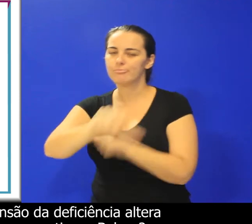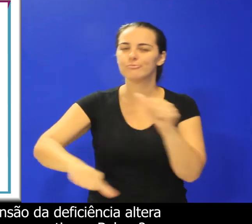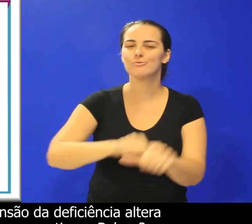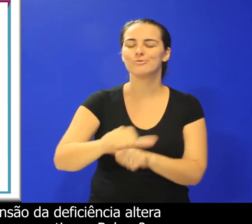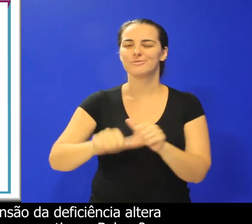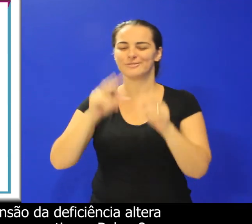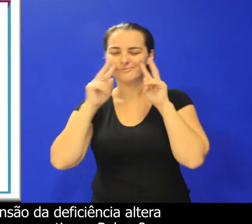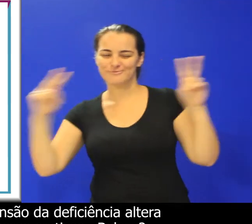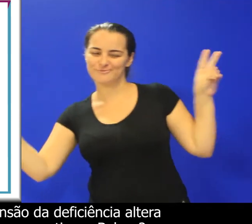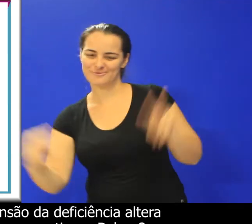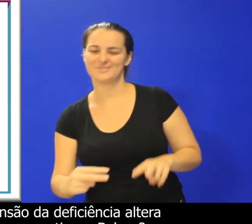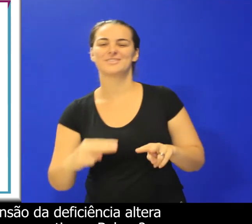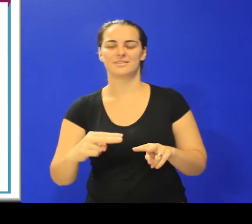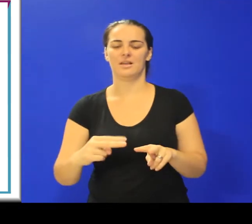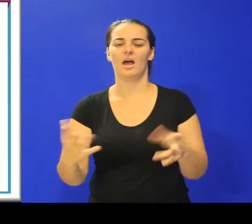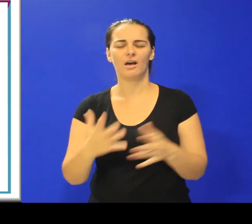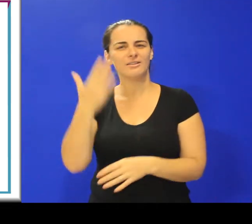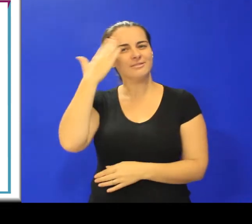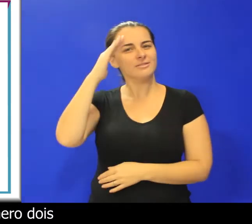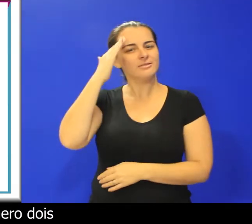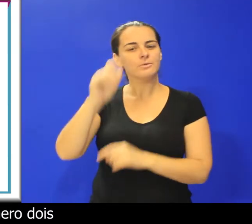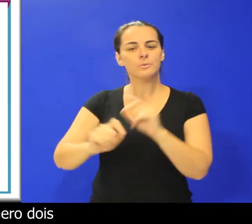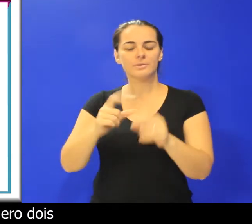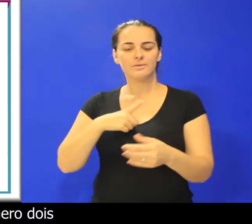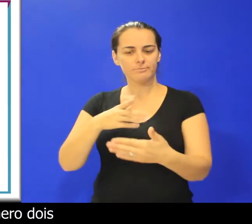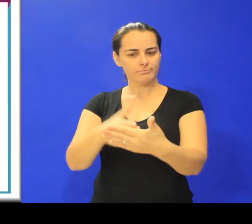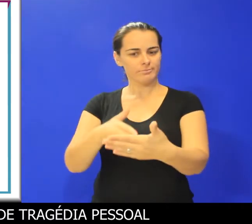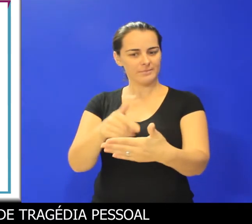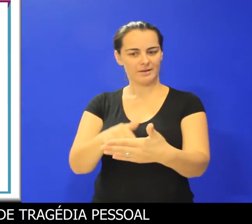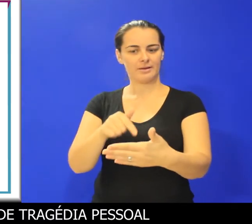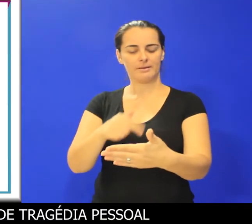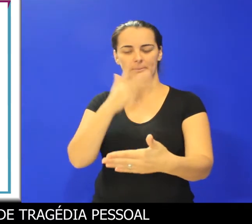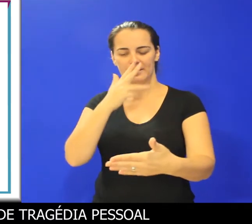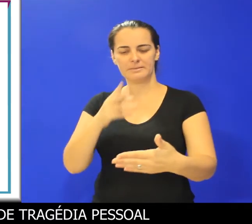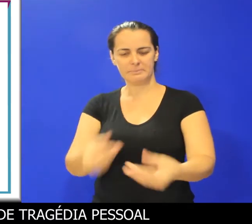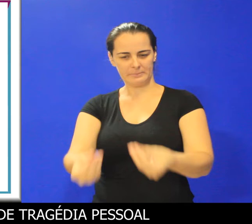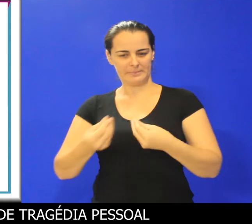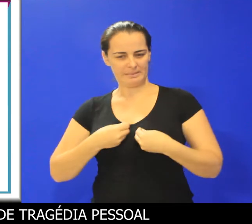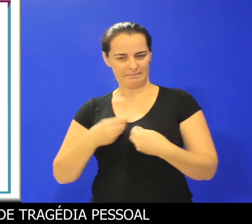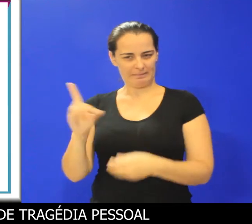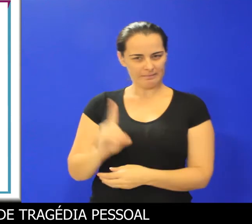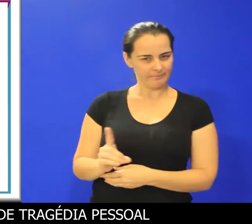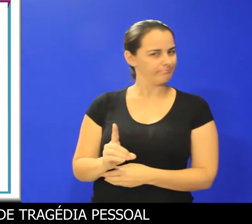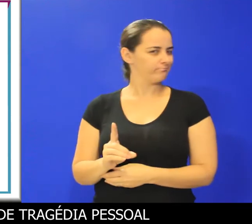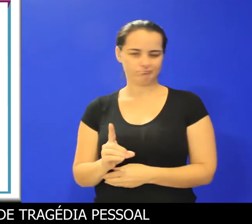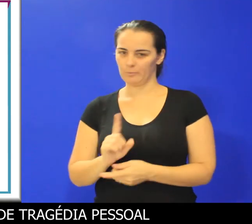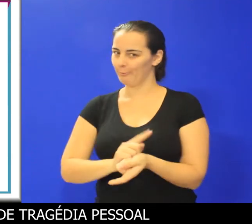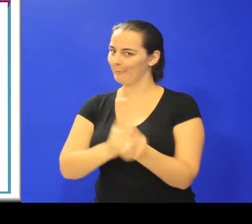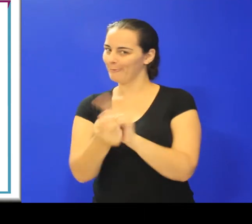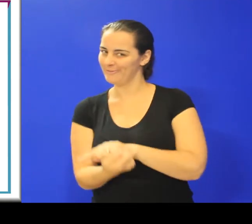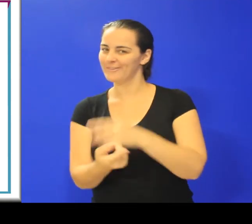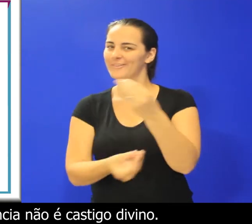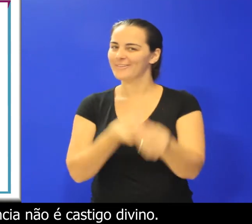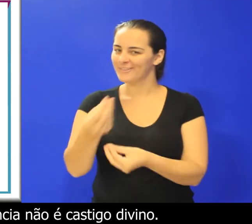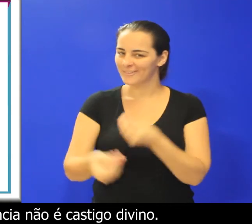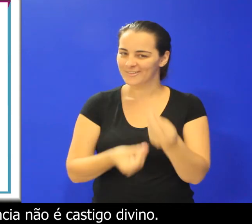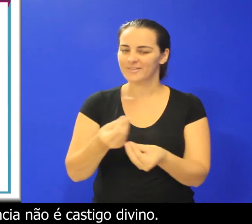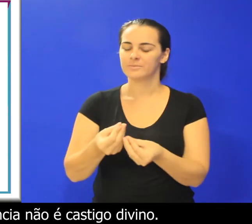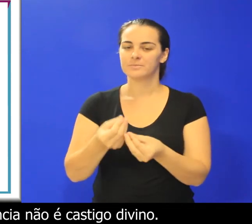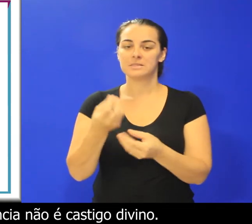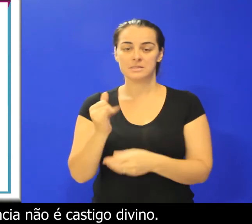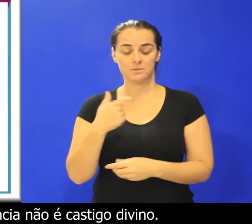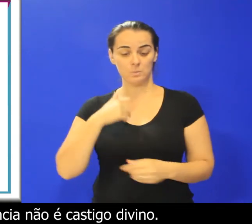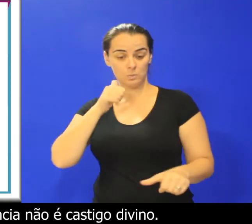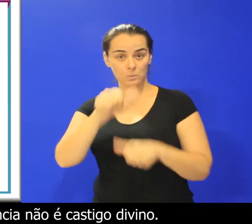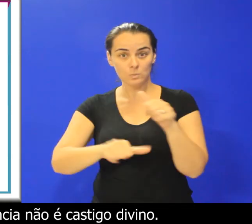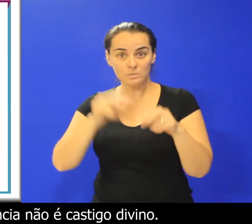nossas práticas. Beleza? Número 2. Combate à ideia de tragédia pessoal. Não, gente.